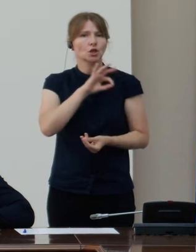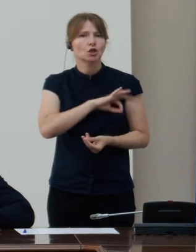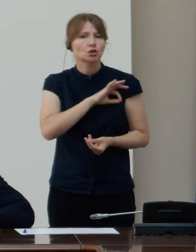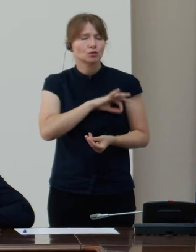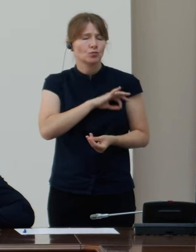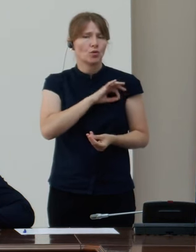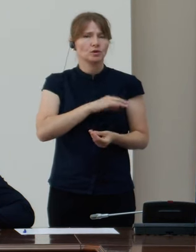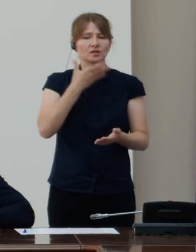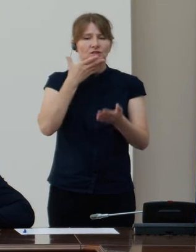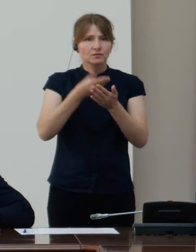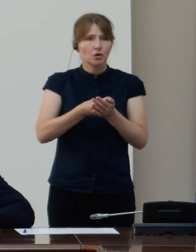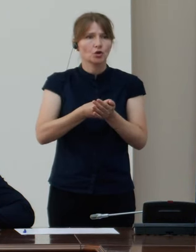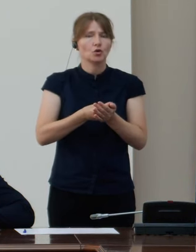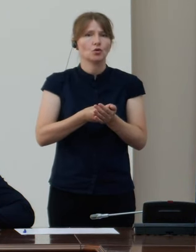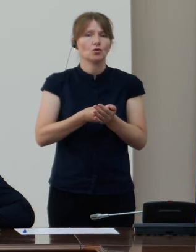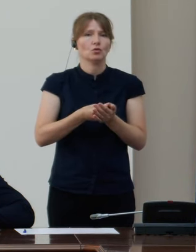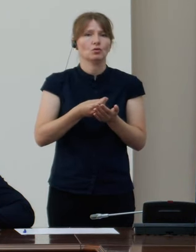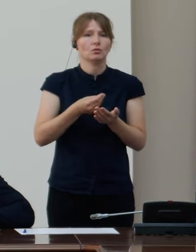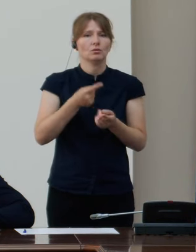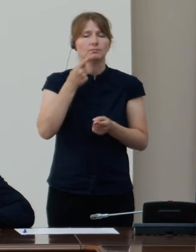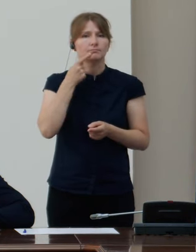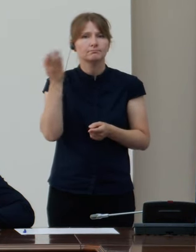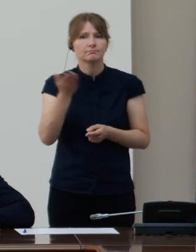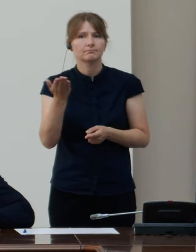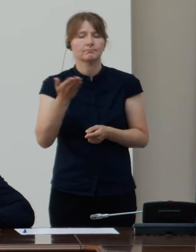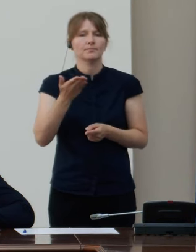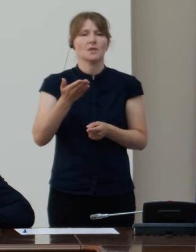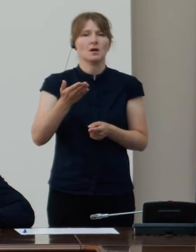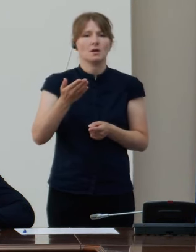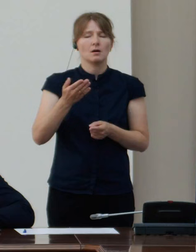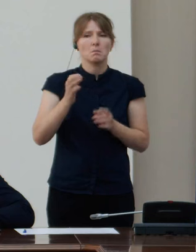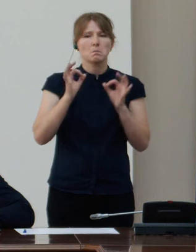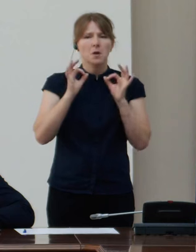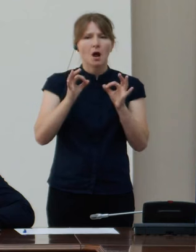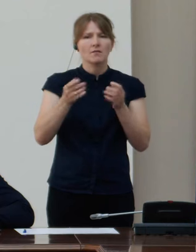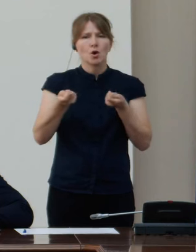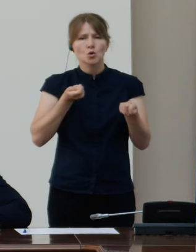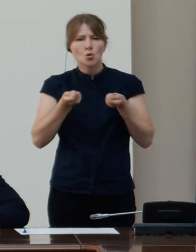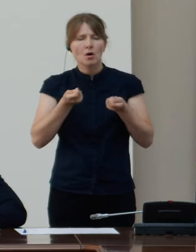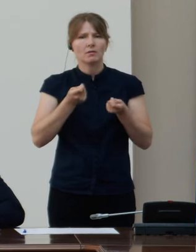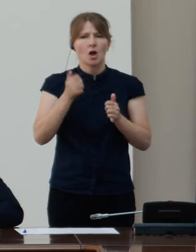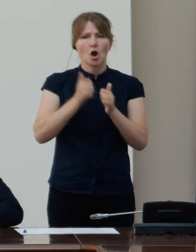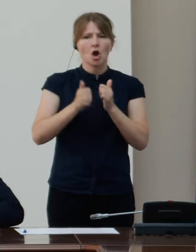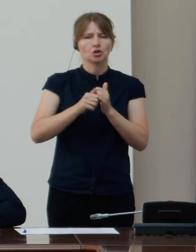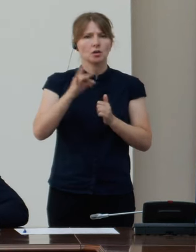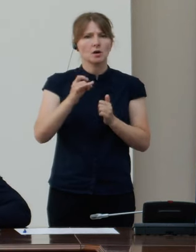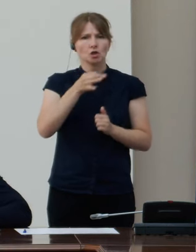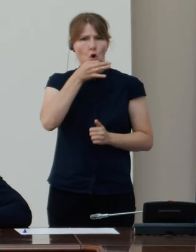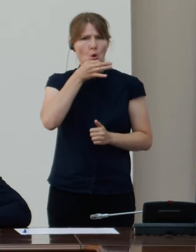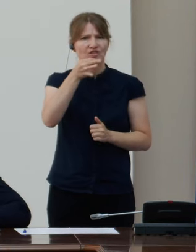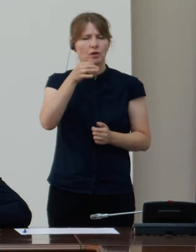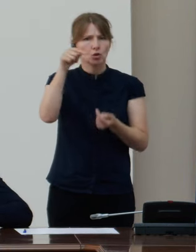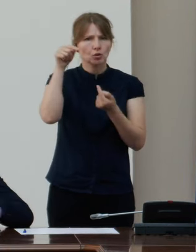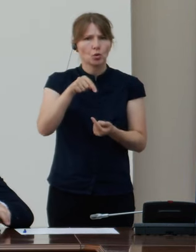aibă în spate și să poartă această conotație de acțiune. O coordonare înseamnă în permanență un răspuns, un răspuns și